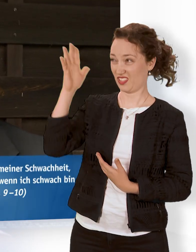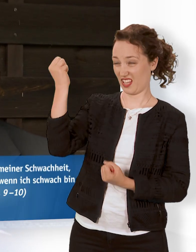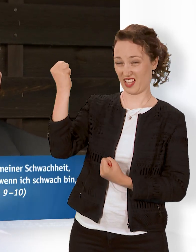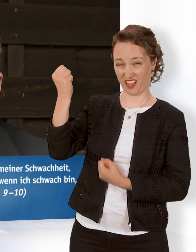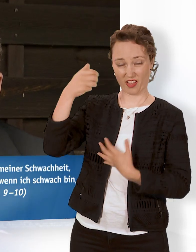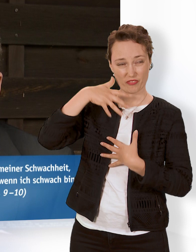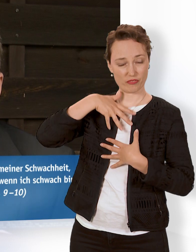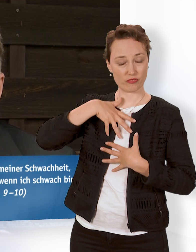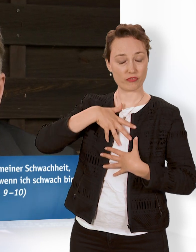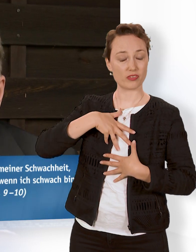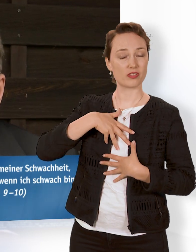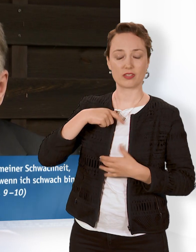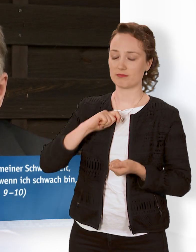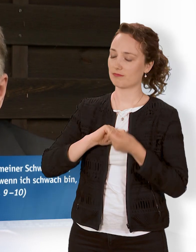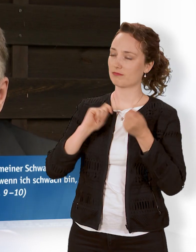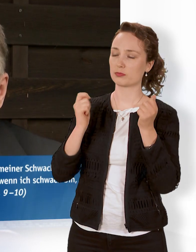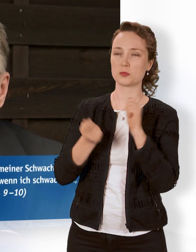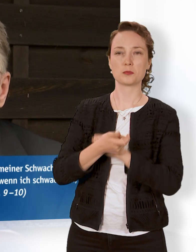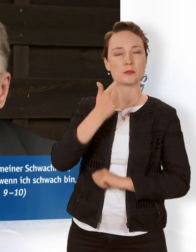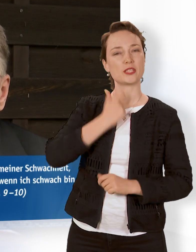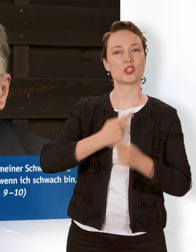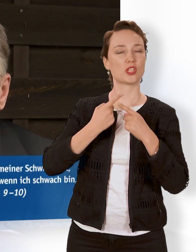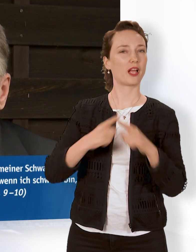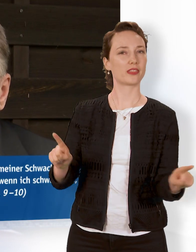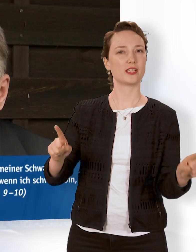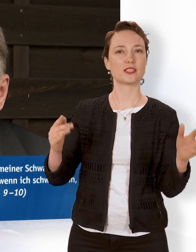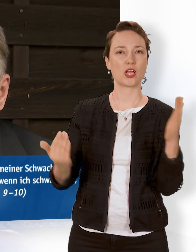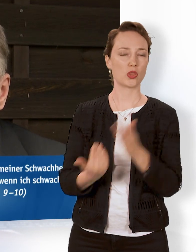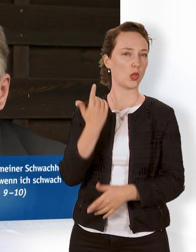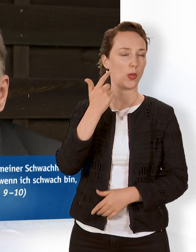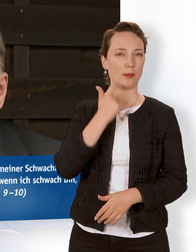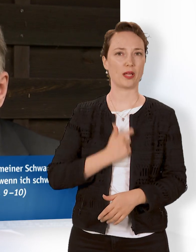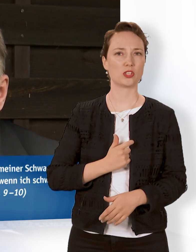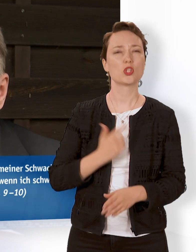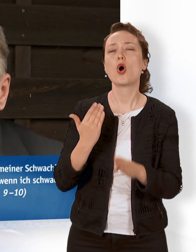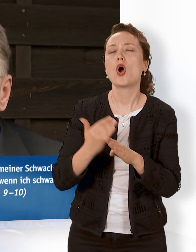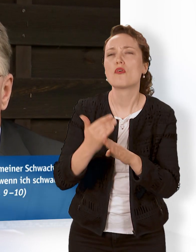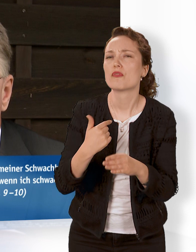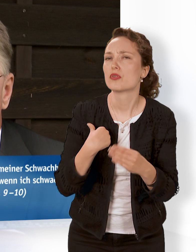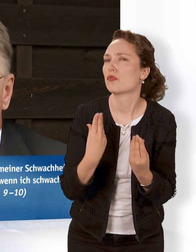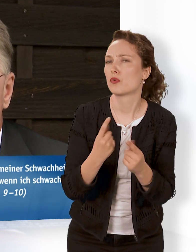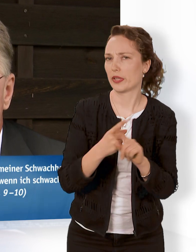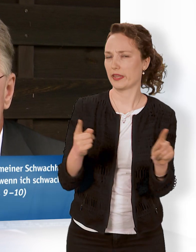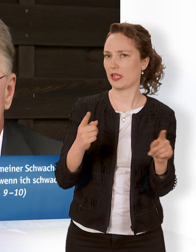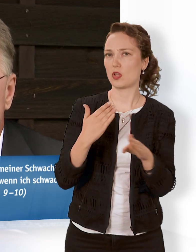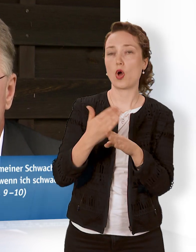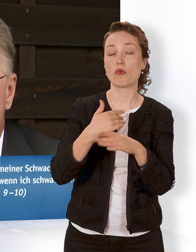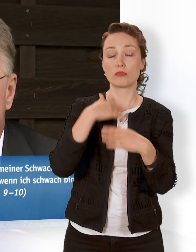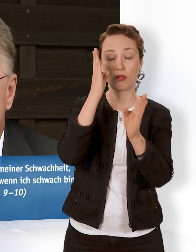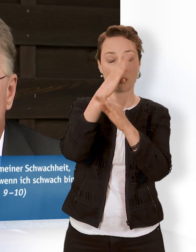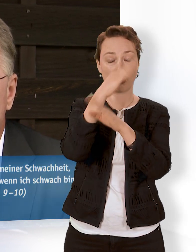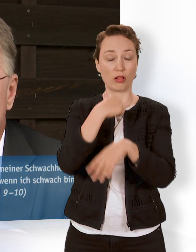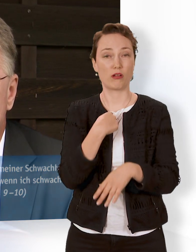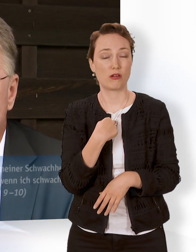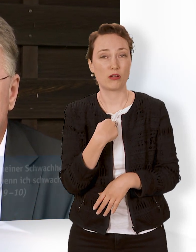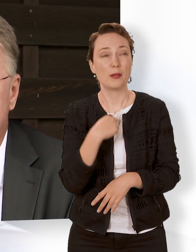ich ein anderer Mensch. Ein neuer Mensch, auch wenn ich das oft nicht fühlen kann, auch wenn mir das oft nicht bewusst ist.